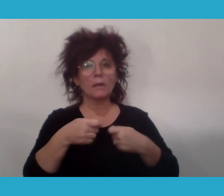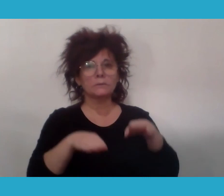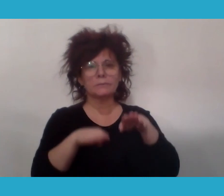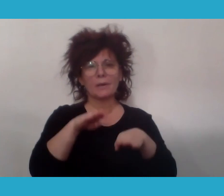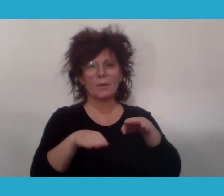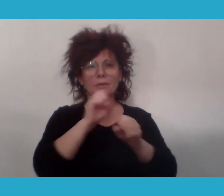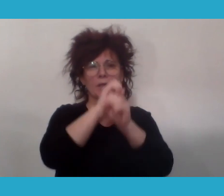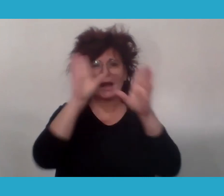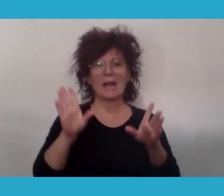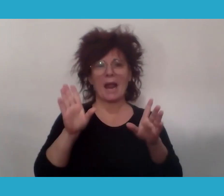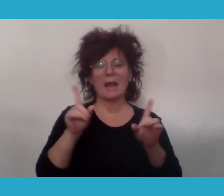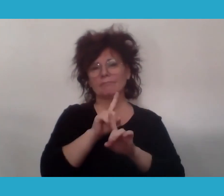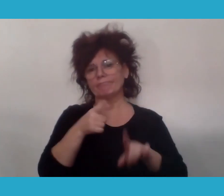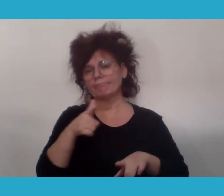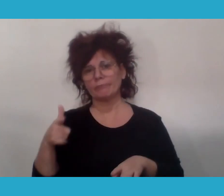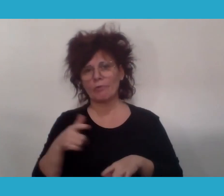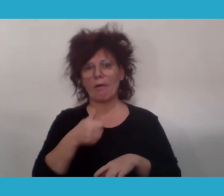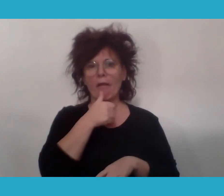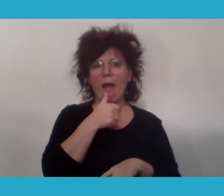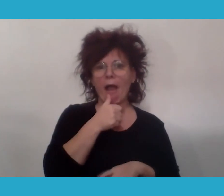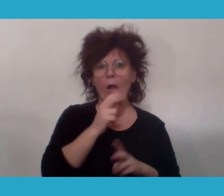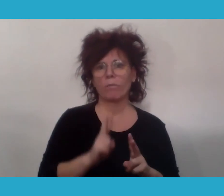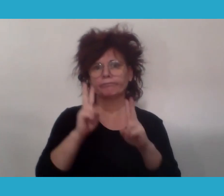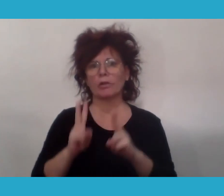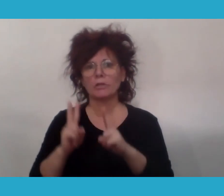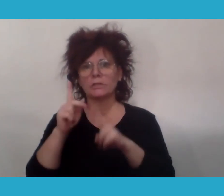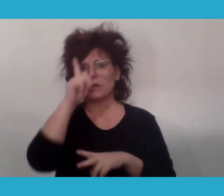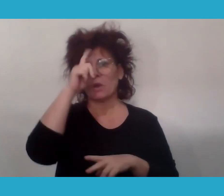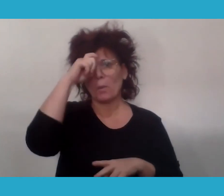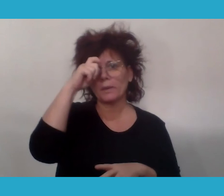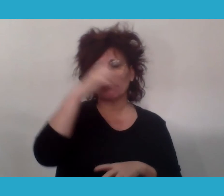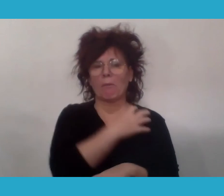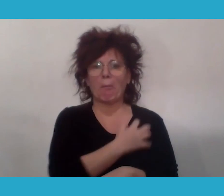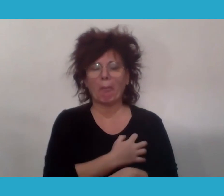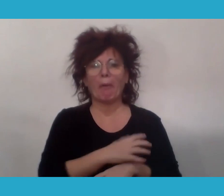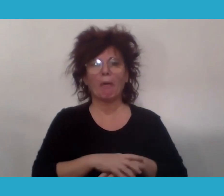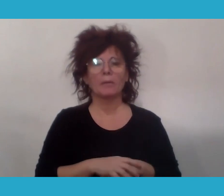claras para instalar antenas, no tiene agua, edificios, hospital precarizado, trabajos